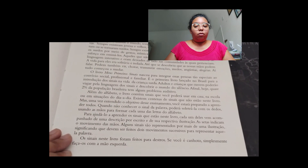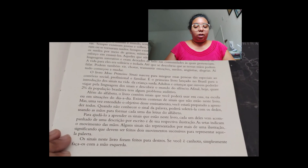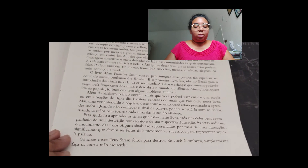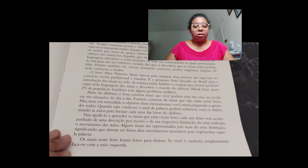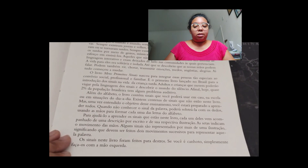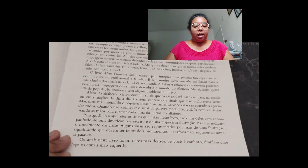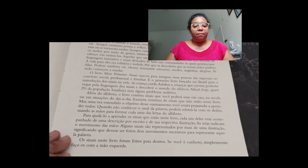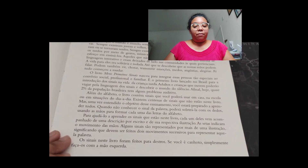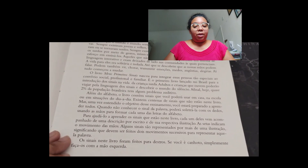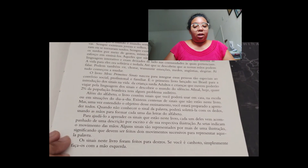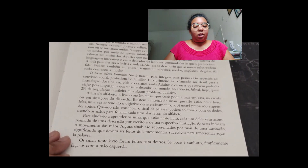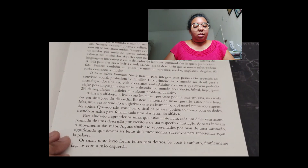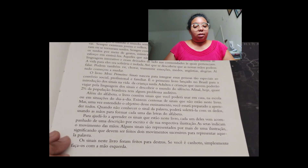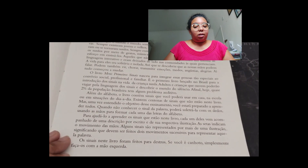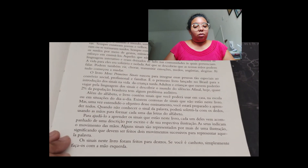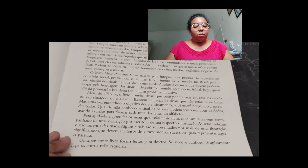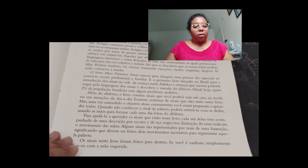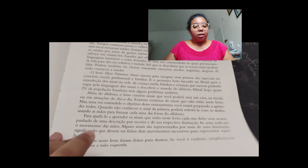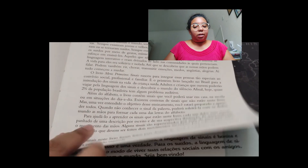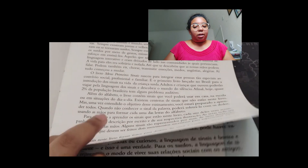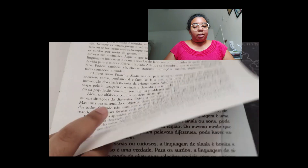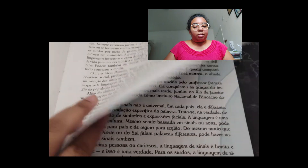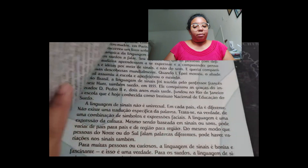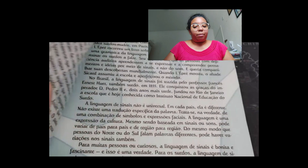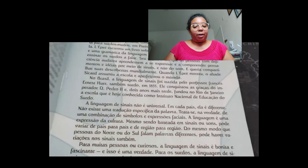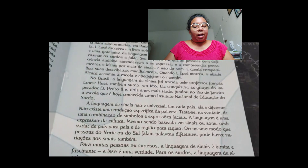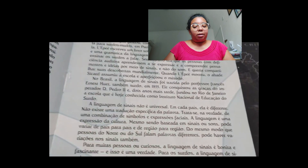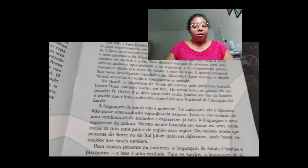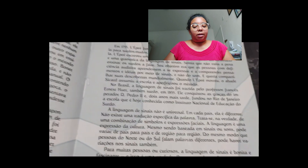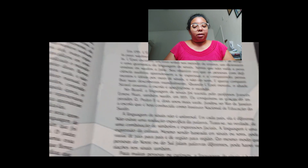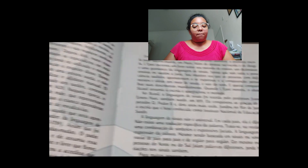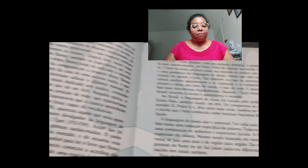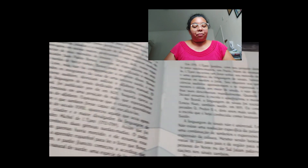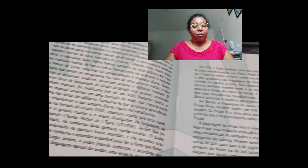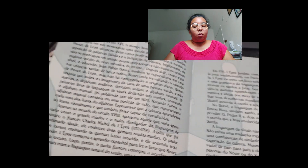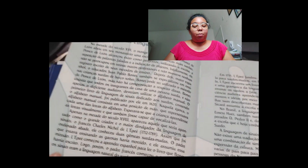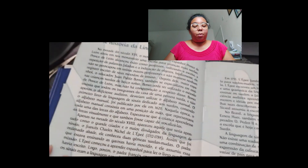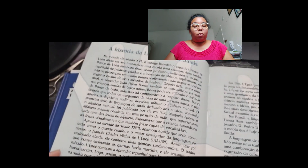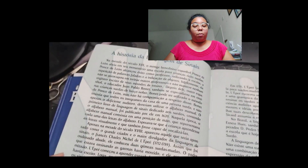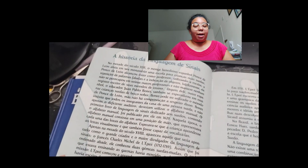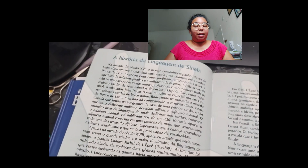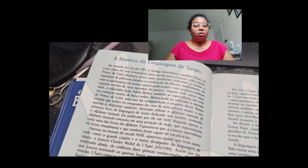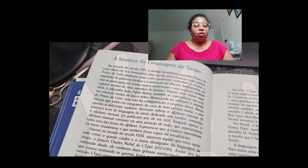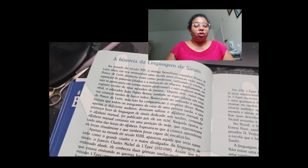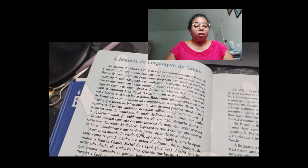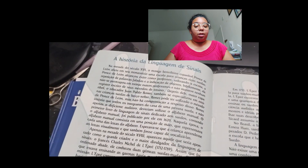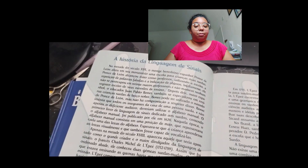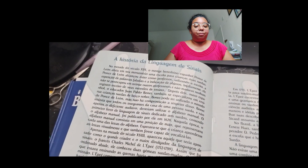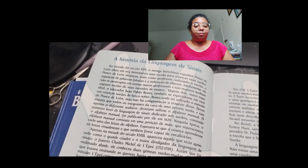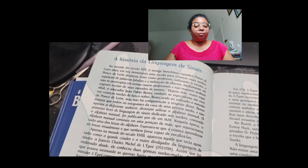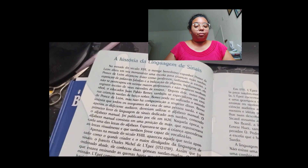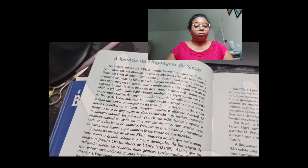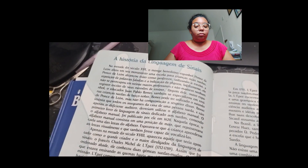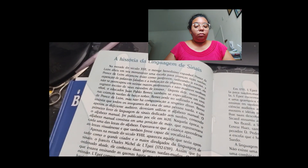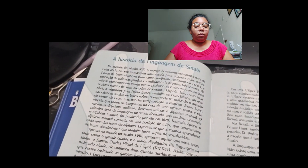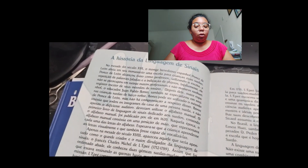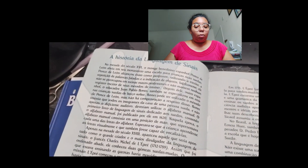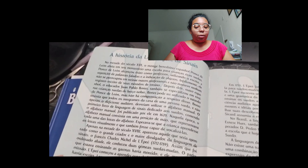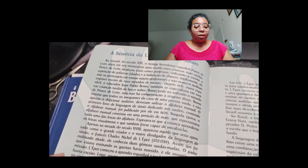ouvintes, né? Então, para ter um pouco mais de, como podemos